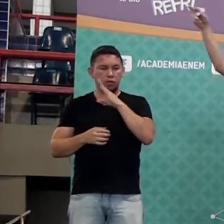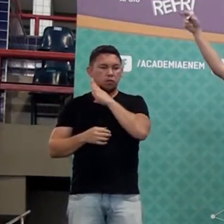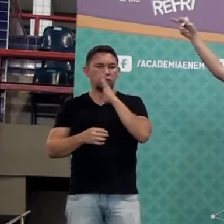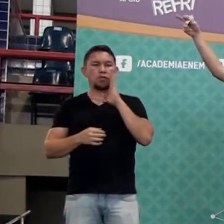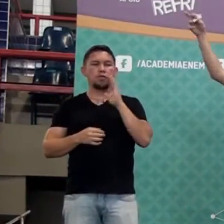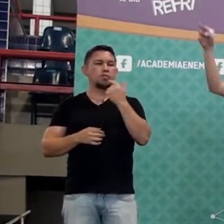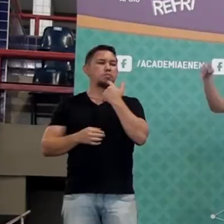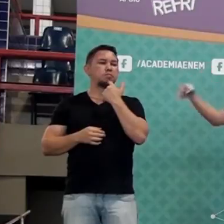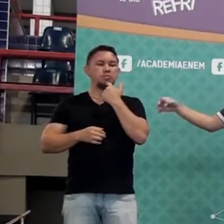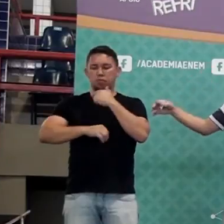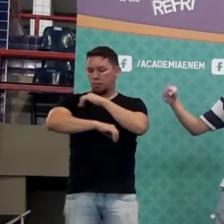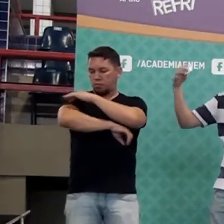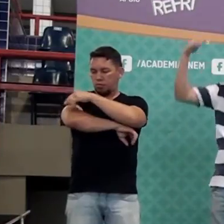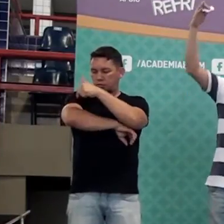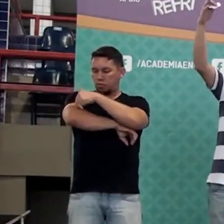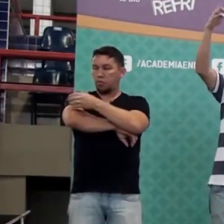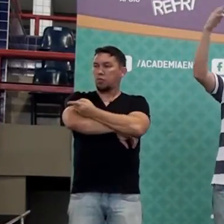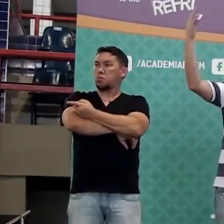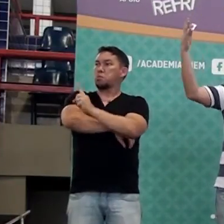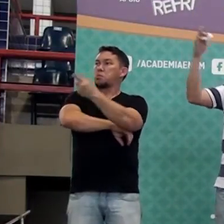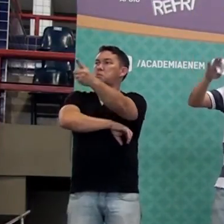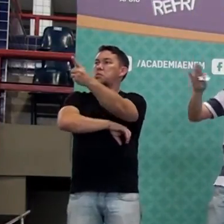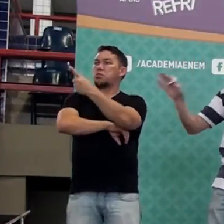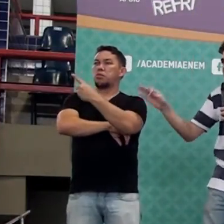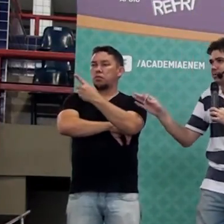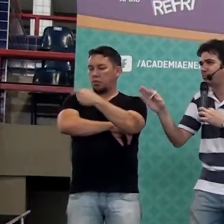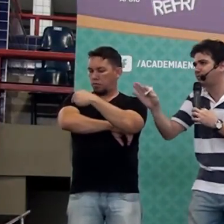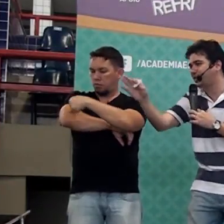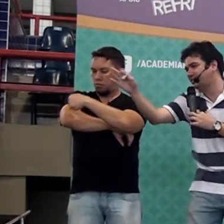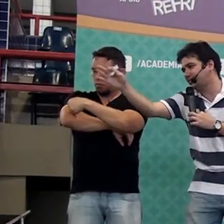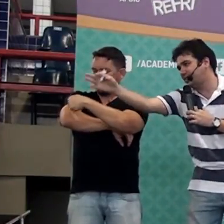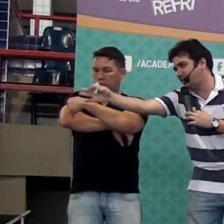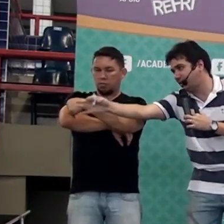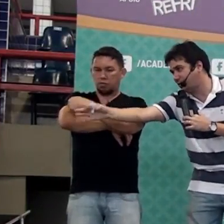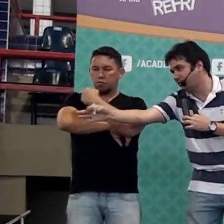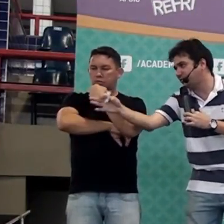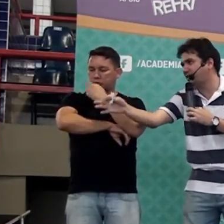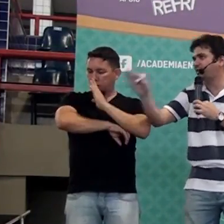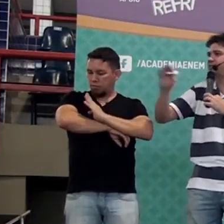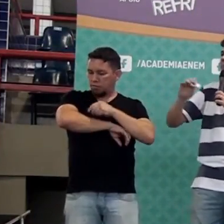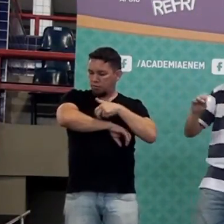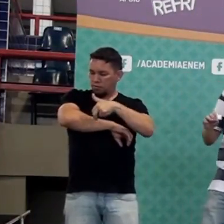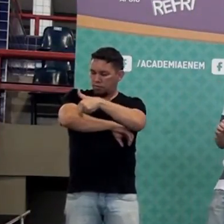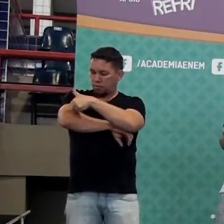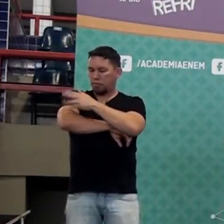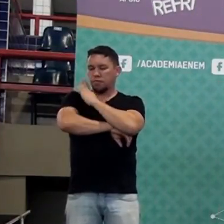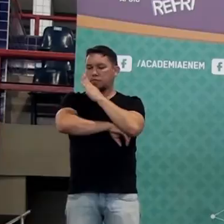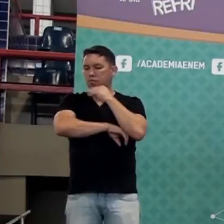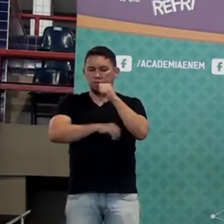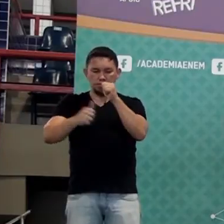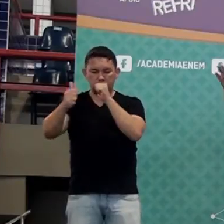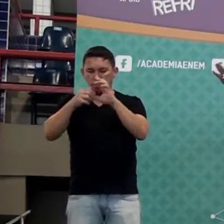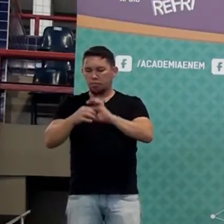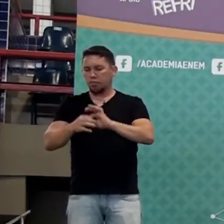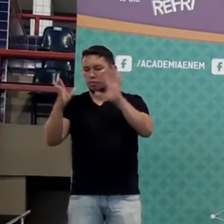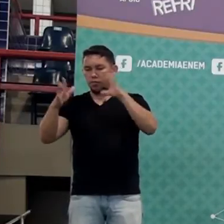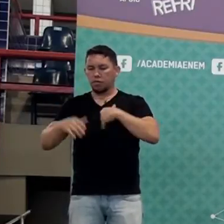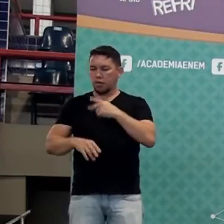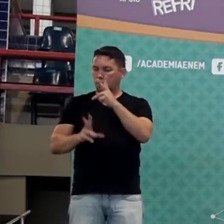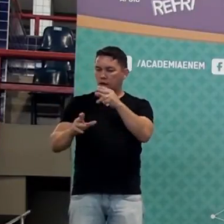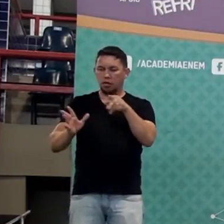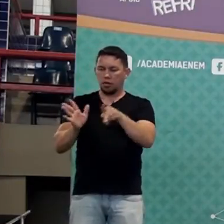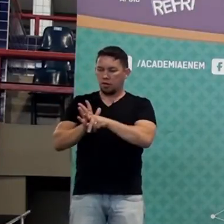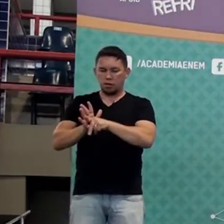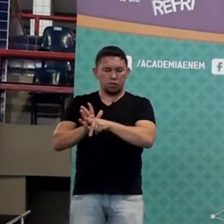bar que na esquina da minha casa, agora o bar está longe, aí vai ficar pronto, tem problema, meu filho, na esquina da nova cidade vai ter o barzinho lá que você vai poder beber a cachaça, é o mesmo